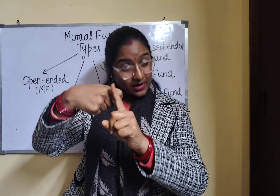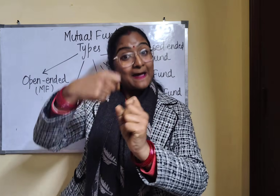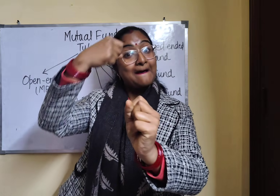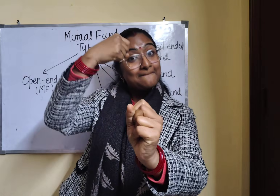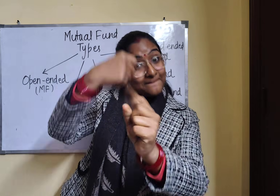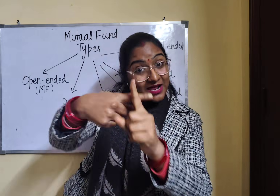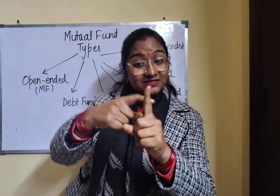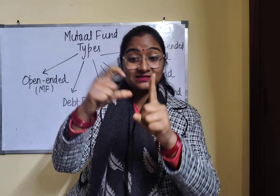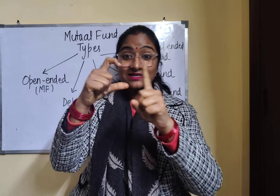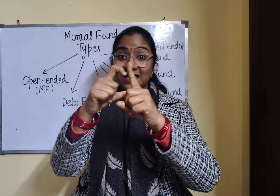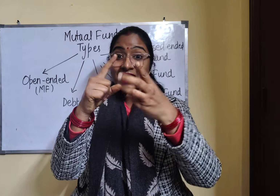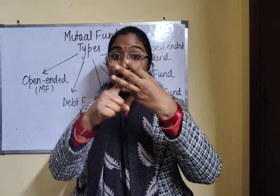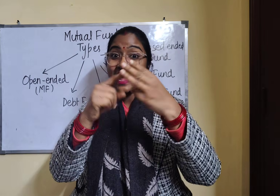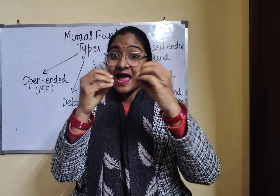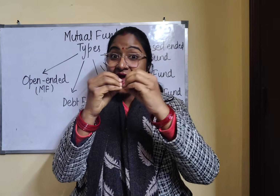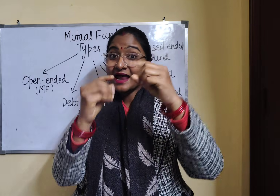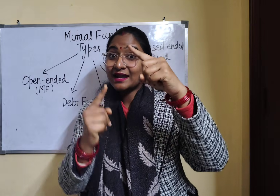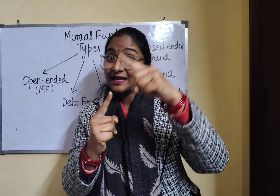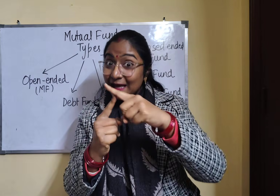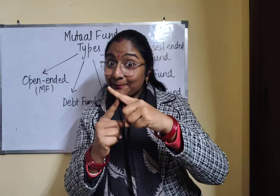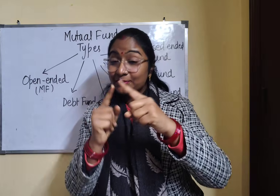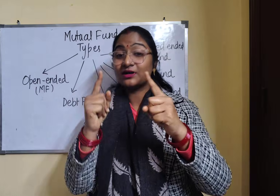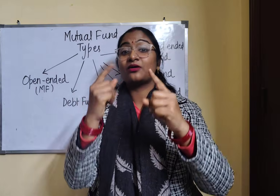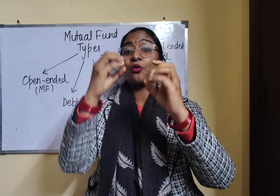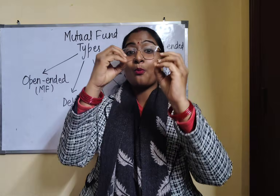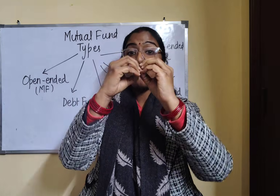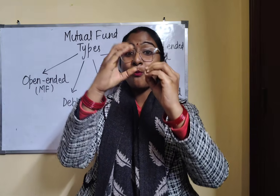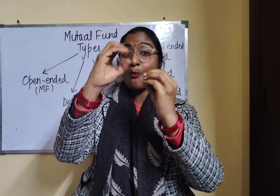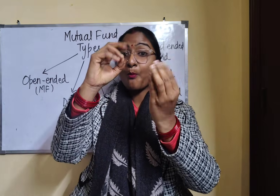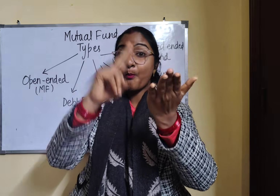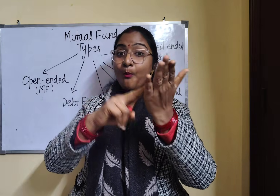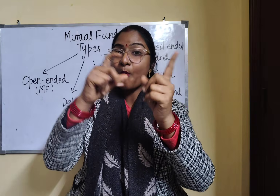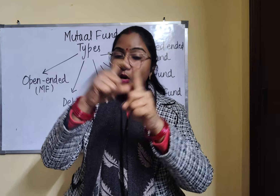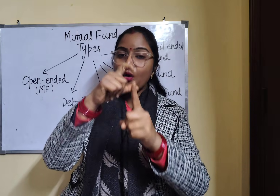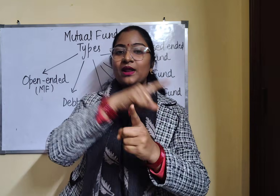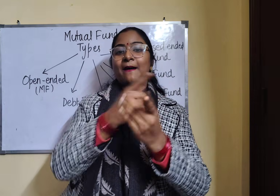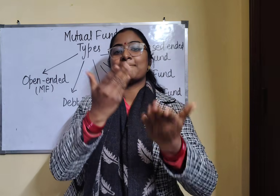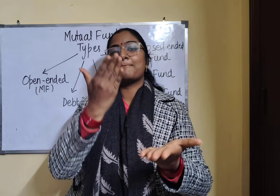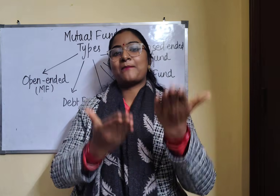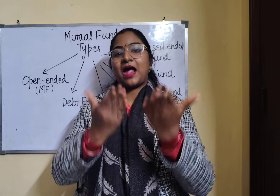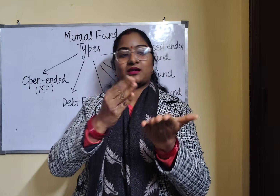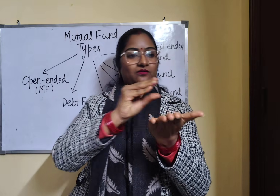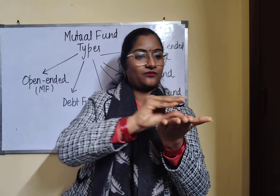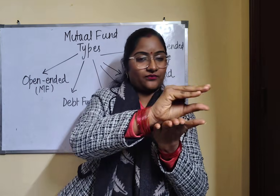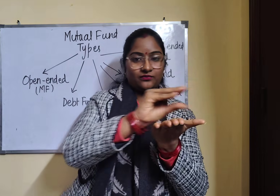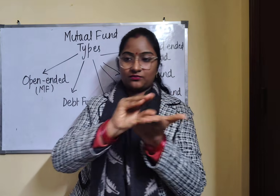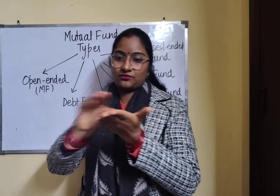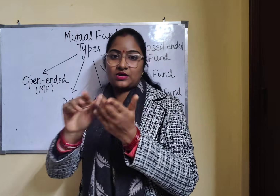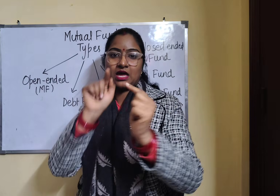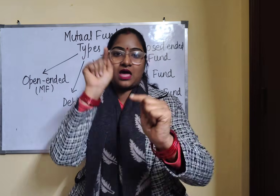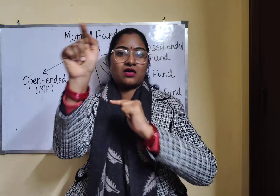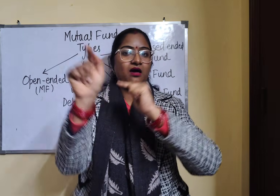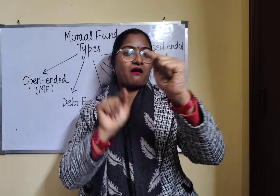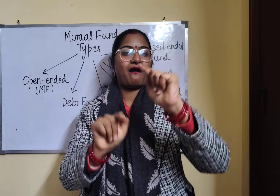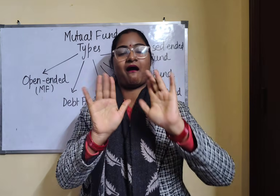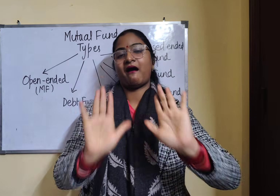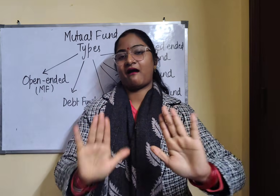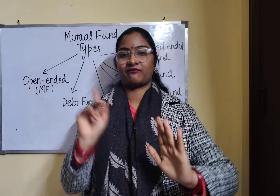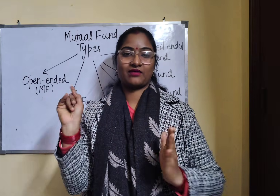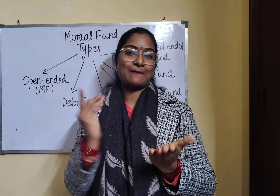समझाऊं, जैसे आपका स्टॉक प्लस आपका जो बॉन्ड होता है ना, उसमें ये दोनों में इन्वेस्ट करता है। बैलेंस फंड